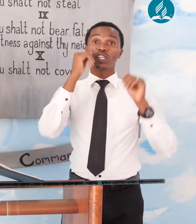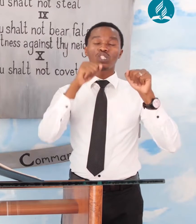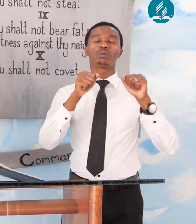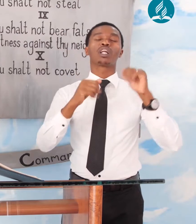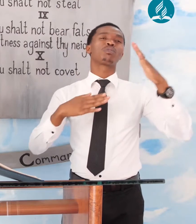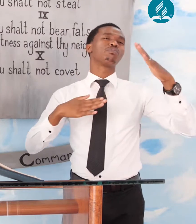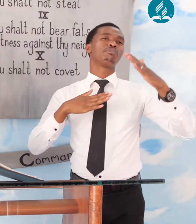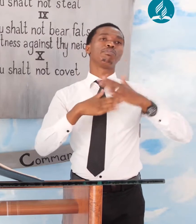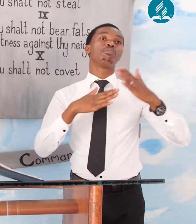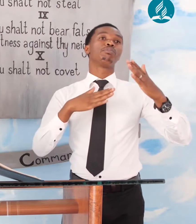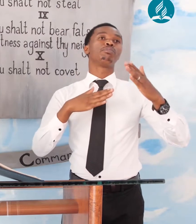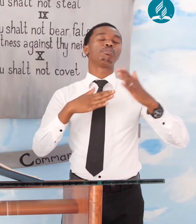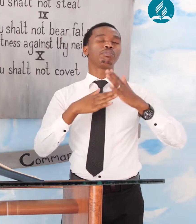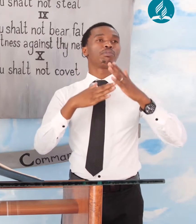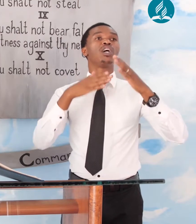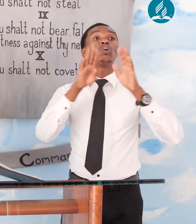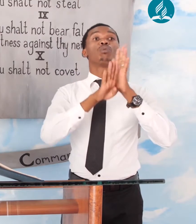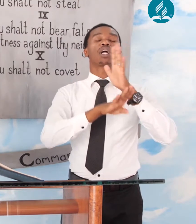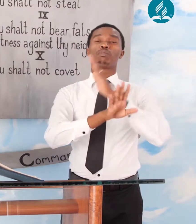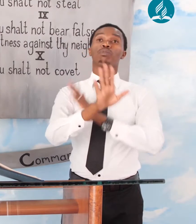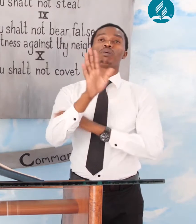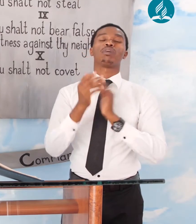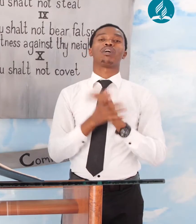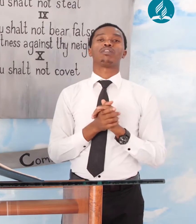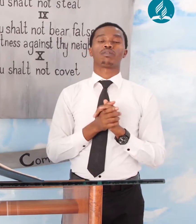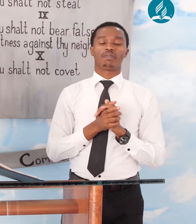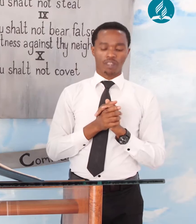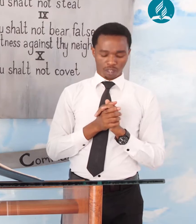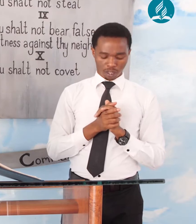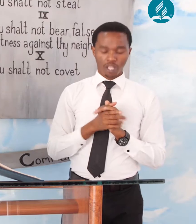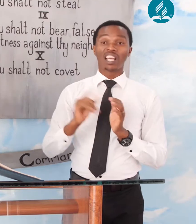Imana igufitiye nta gishobora gukora mu nkokora